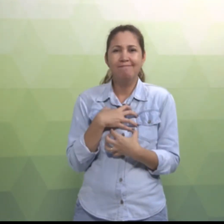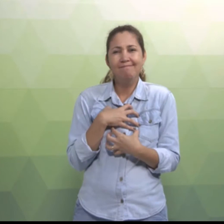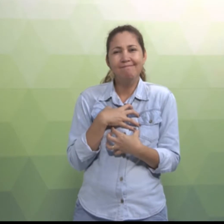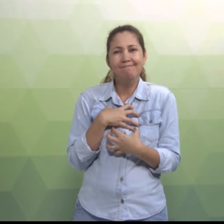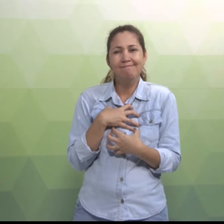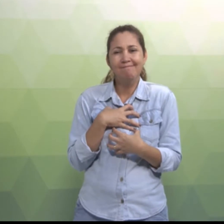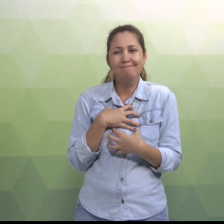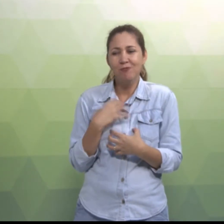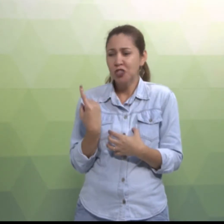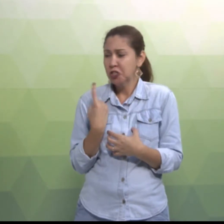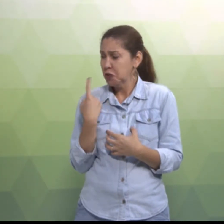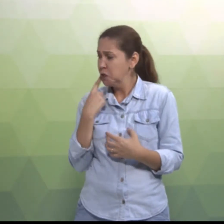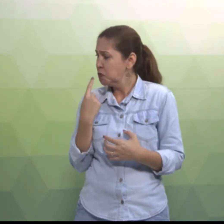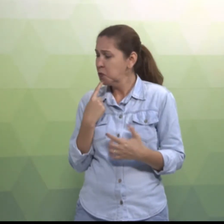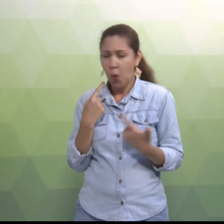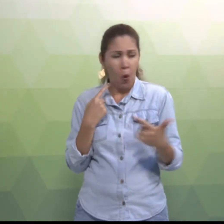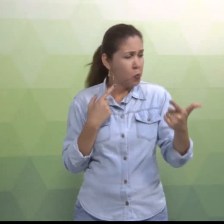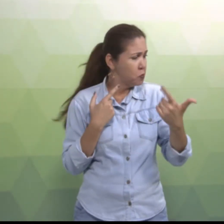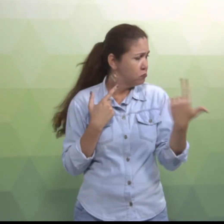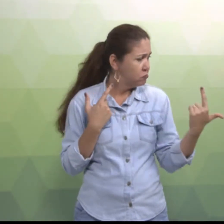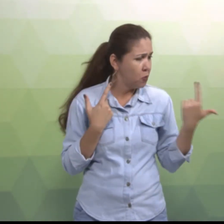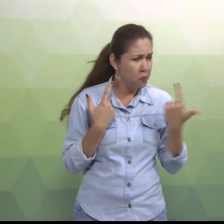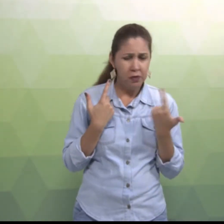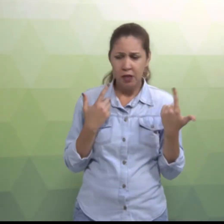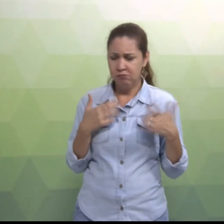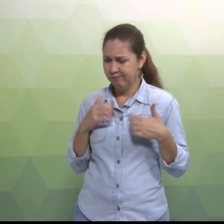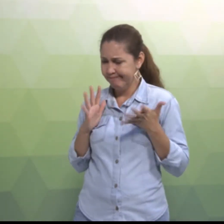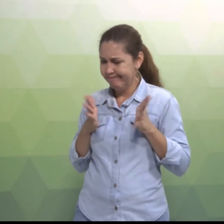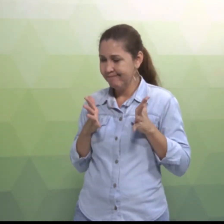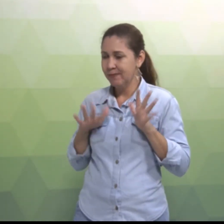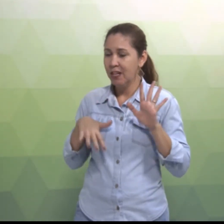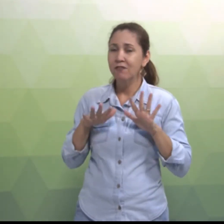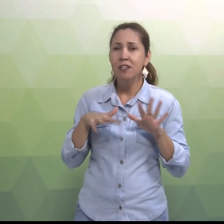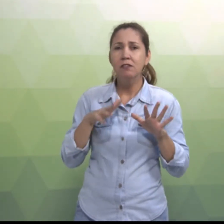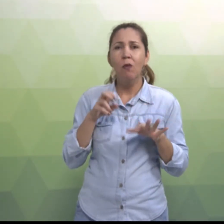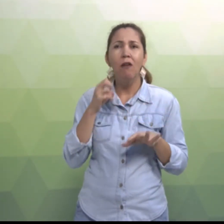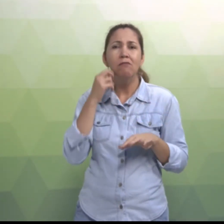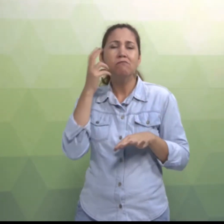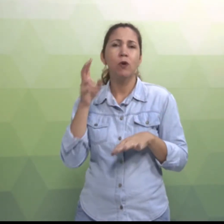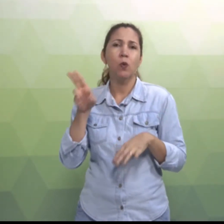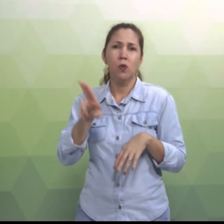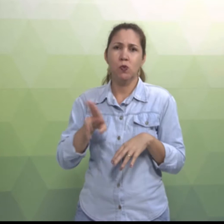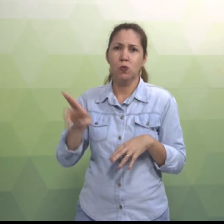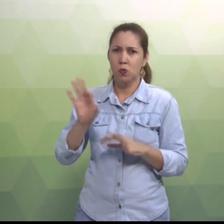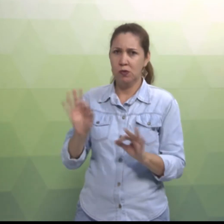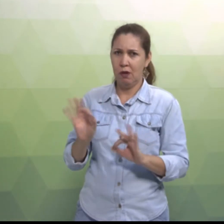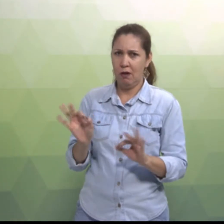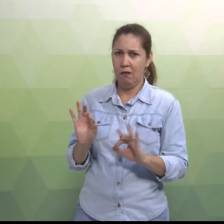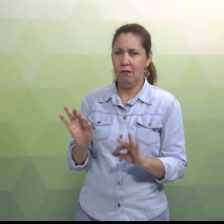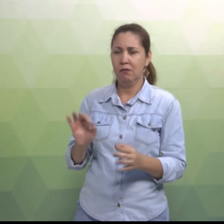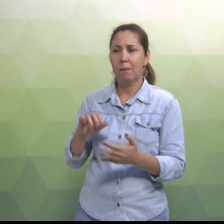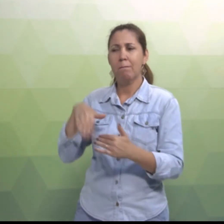vezes ele é inseguro, ele fica com vergonha porque ele está ali sozinho, só ele vai utilizar a língua de